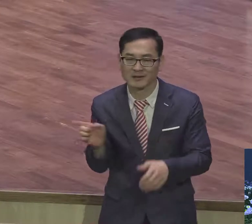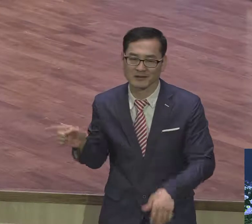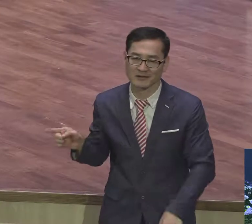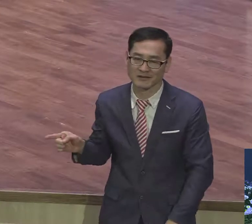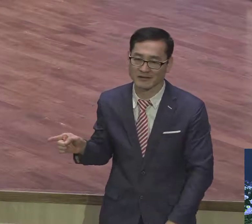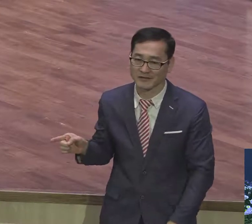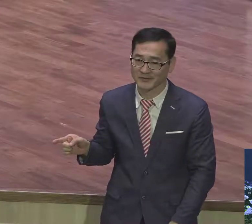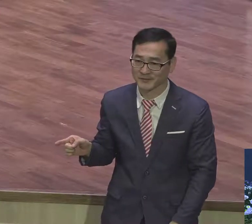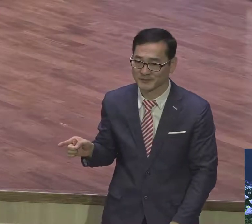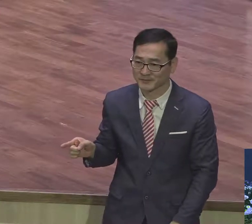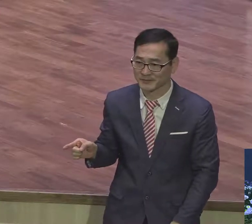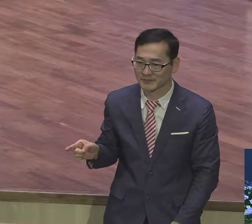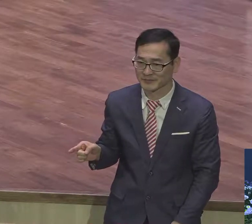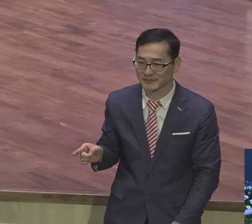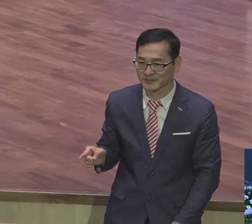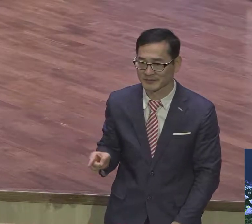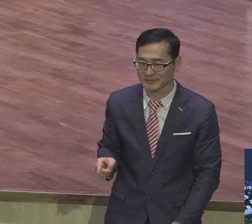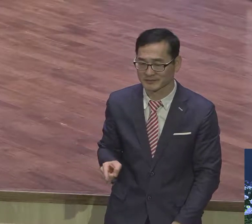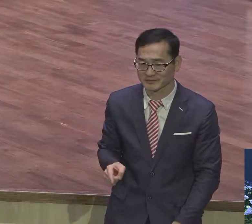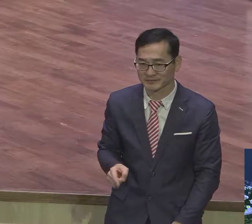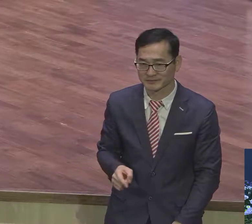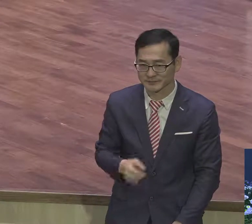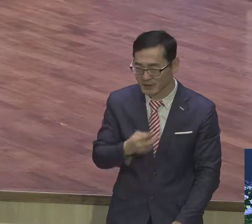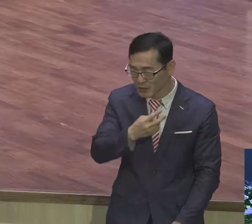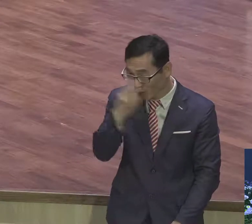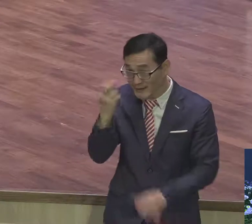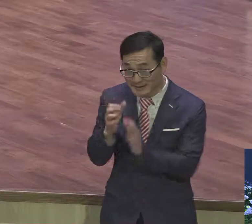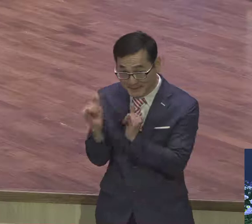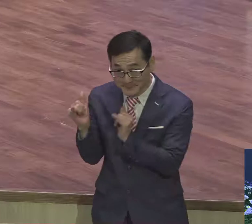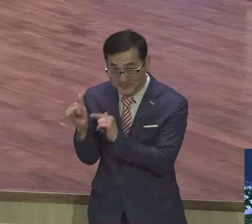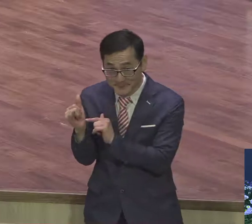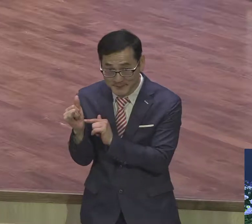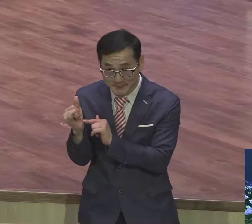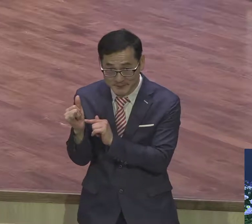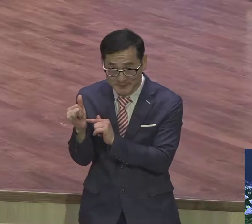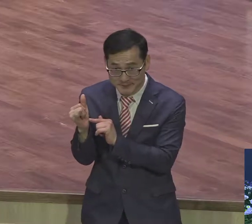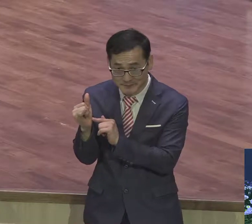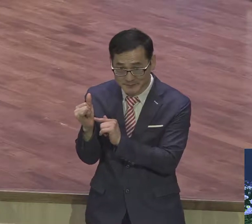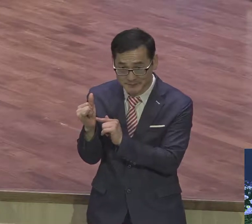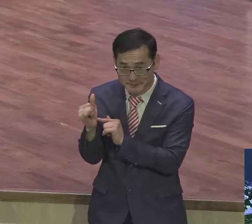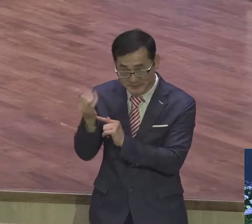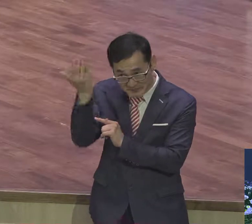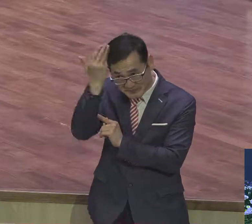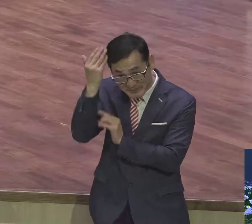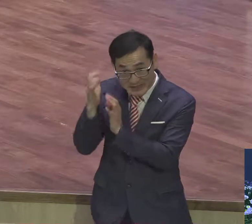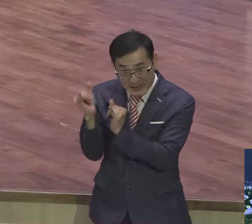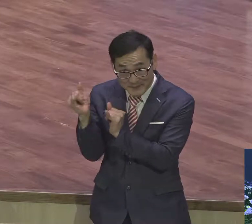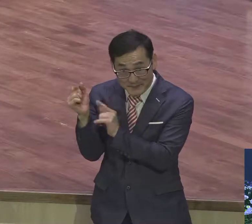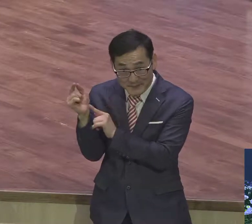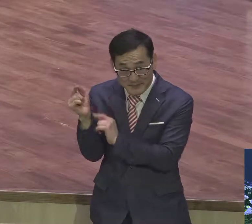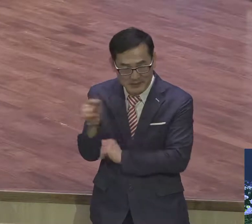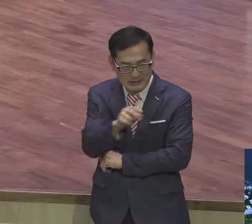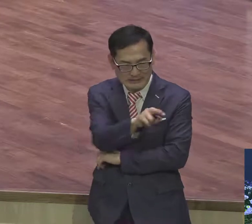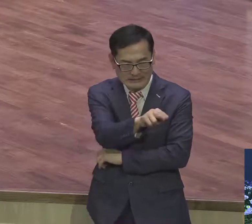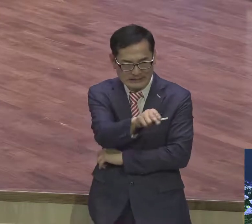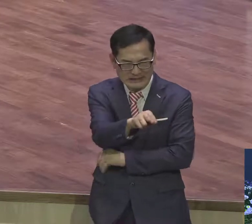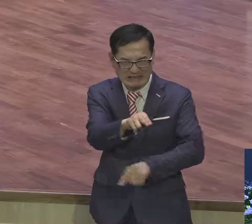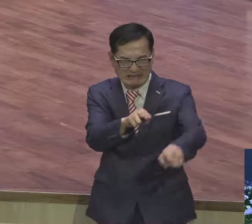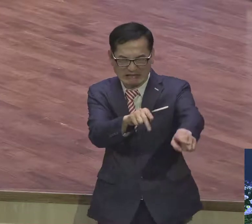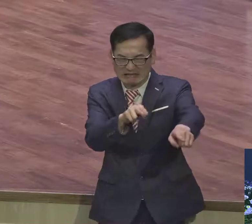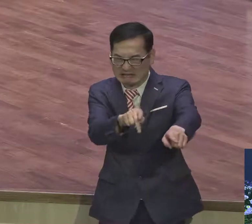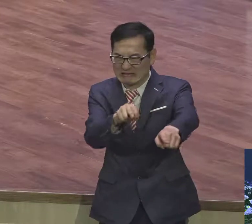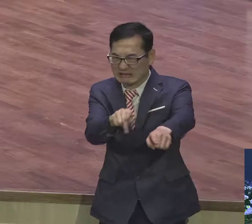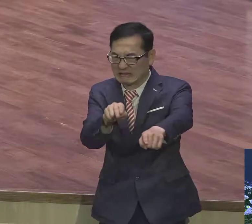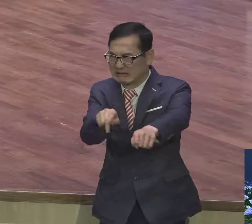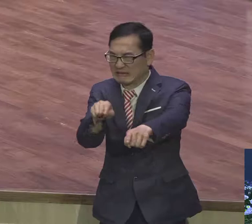주로 좀 똑똑하다는 사람이 좀 배웠다는 사람이 그렇게 비판을 해요 비판을 자꾸 비판해요